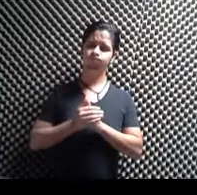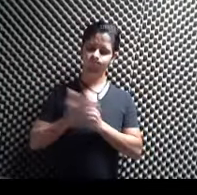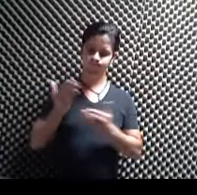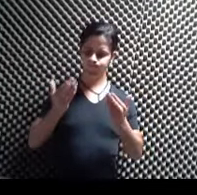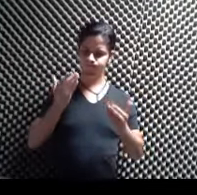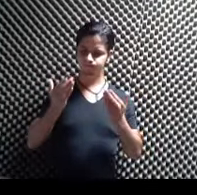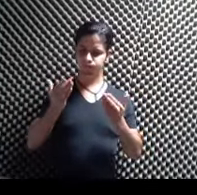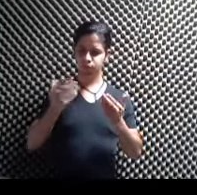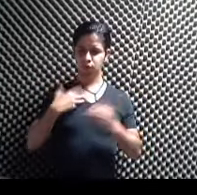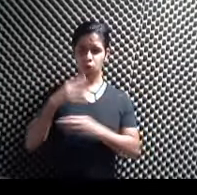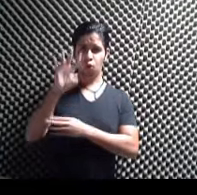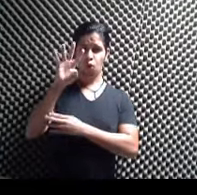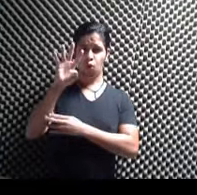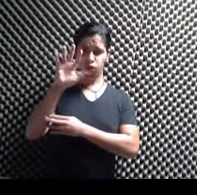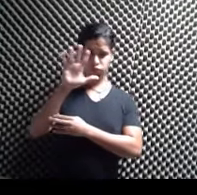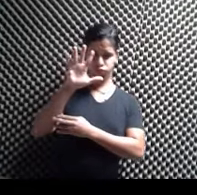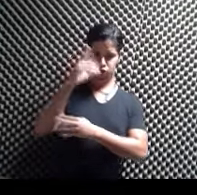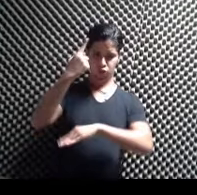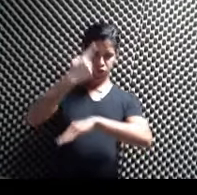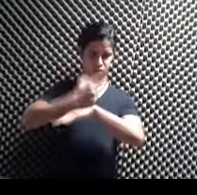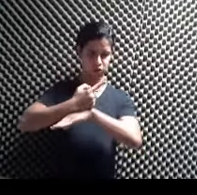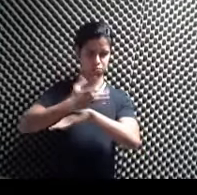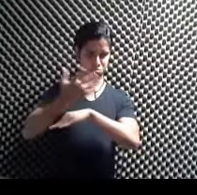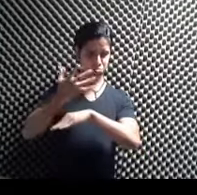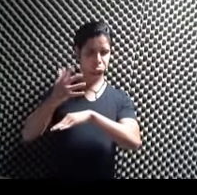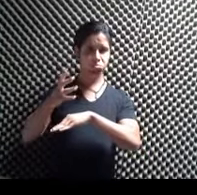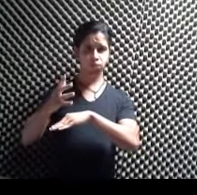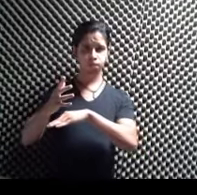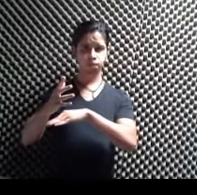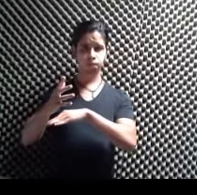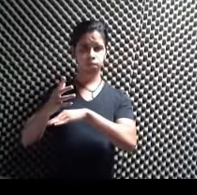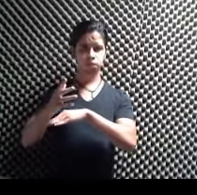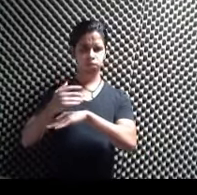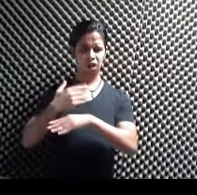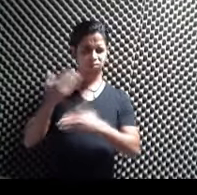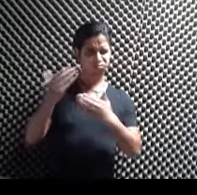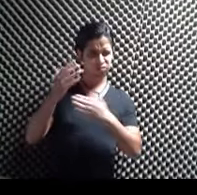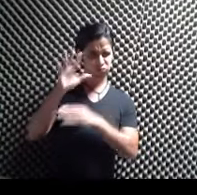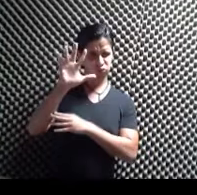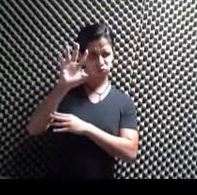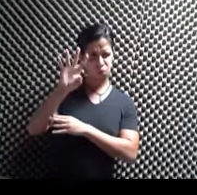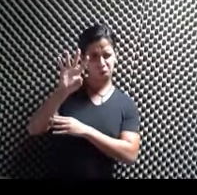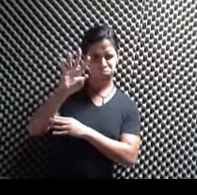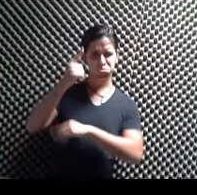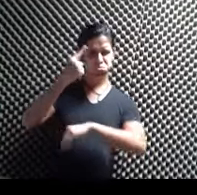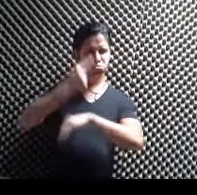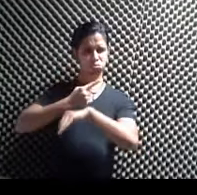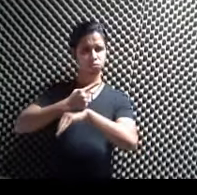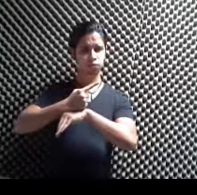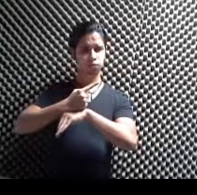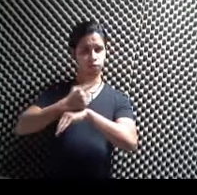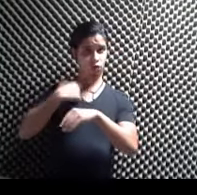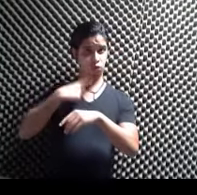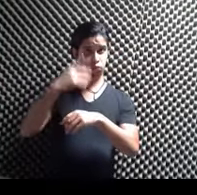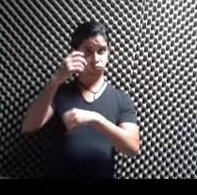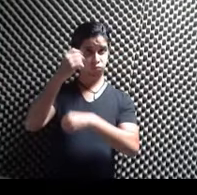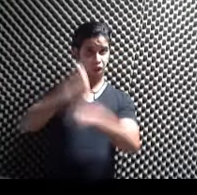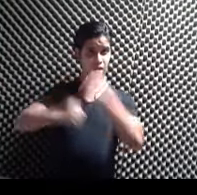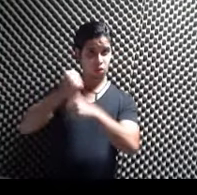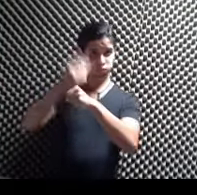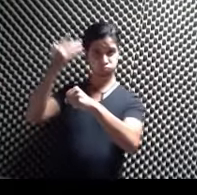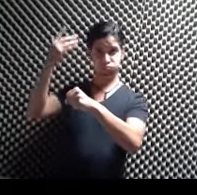como 4 o 5 días. Okay. Ahora mismo no estoy seguro, pero como 4, algo así, yo diría. Okay. Porque fue hace como un año, fue hace tiempo